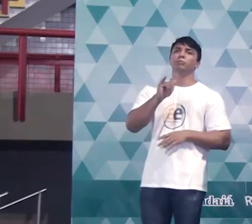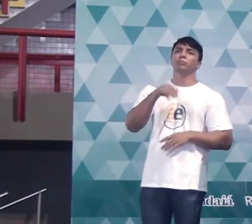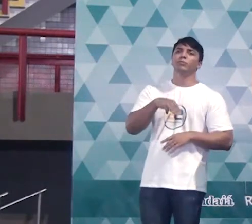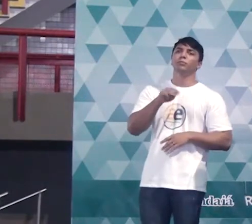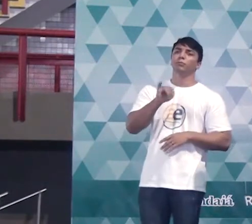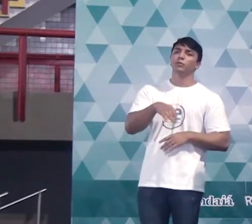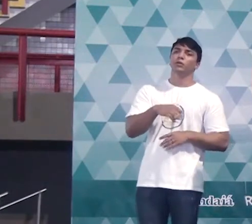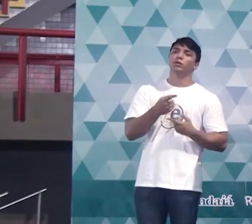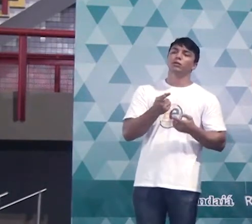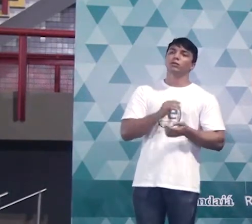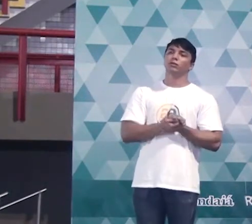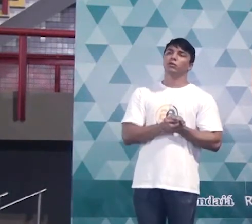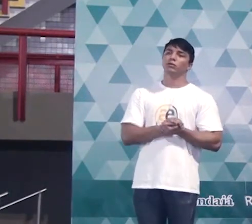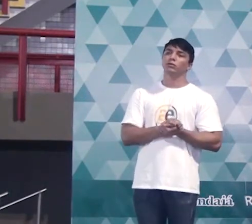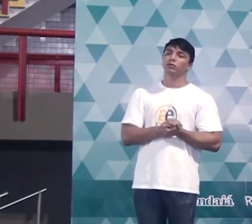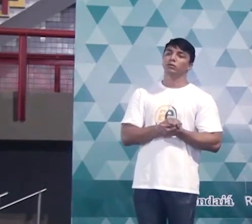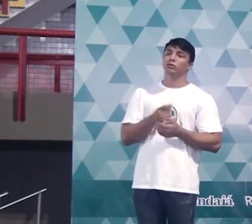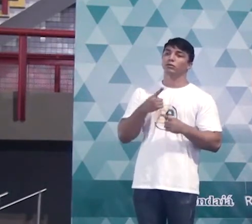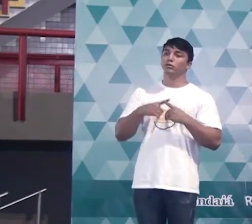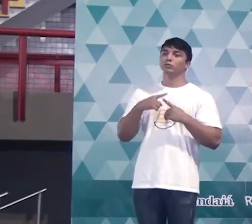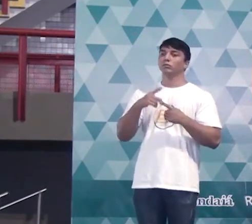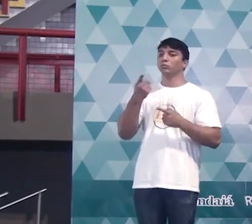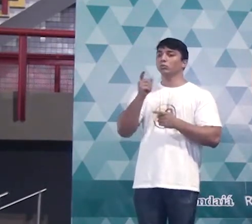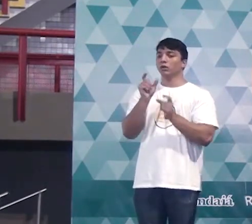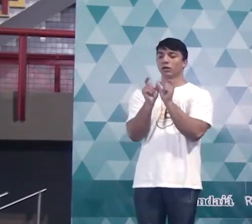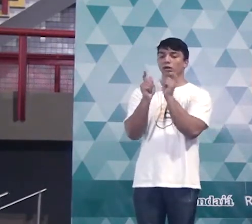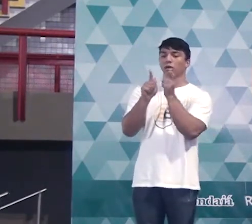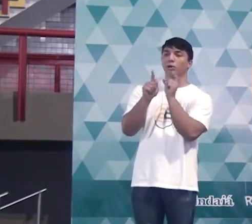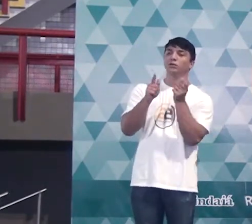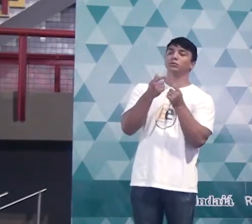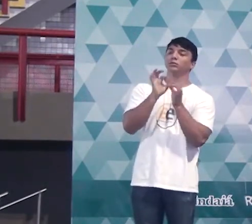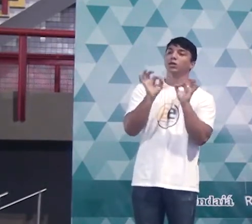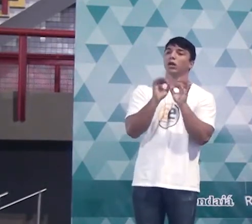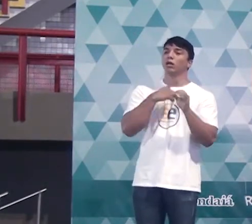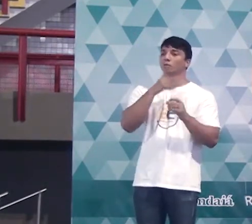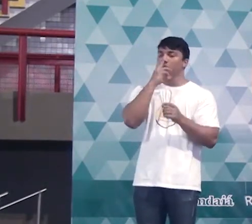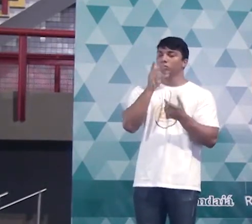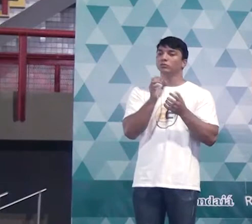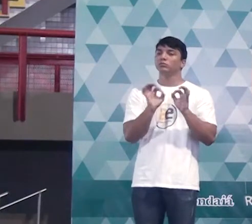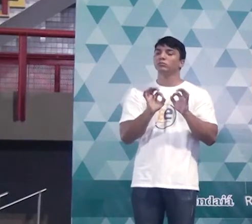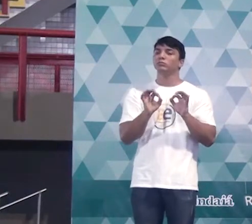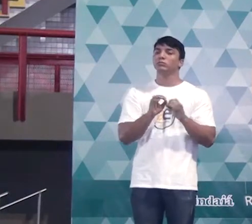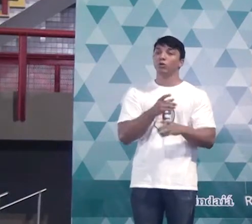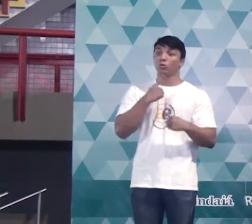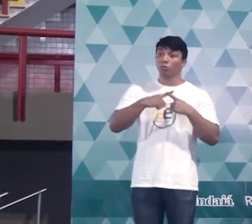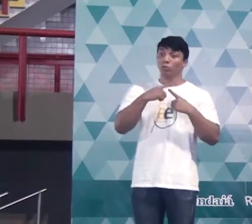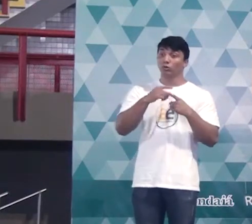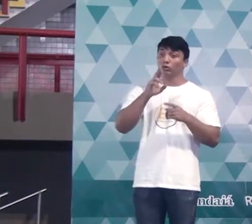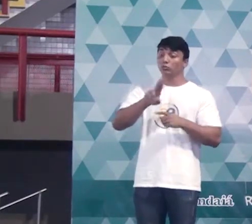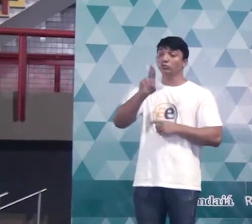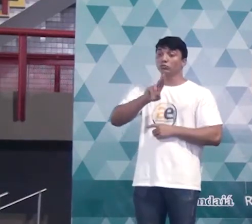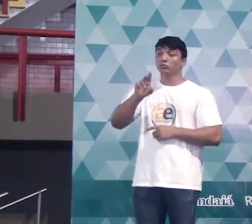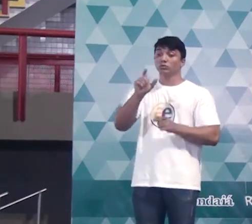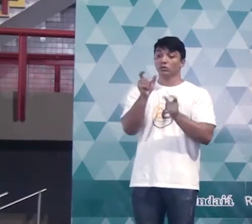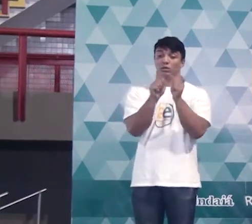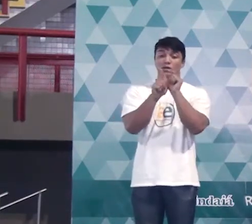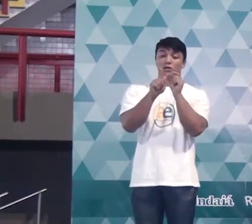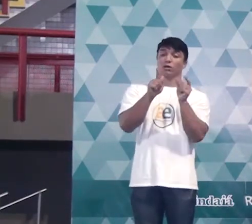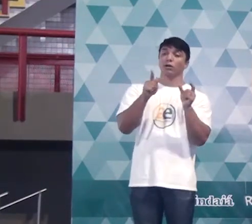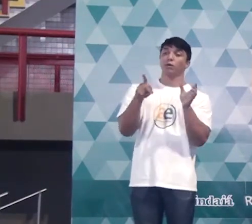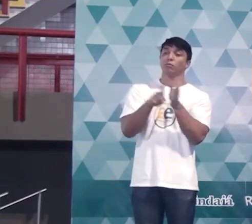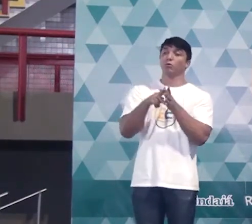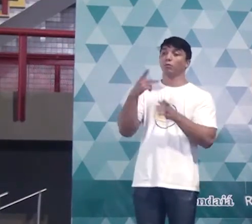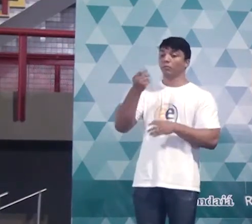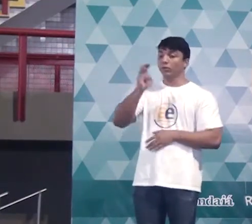gramática está dizendo que é de outro jeito? Por que a gramática não bota lá que pra mim fazer é certo? Porque nós não usamos uma gramática da língua